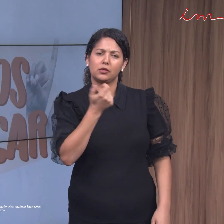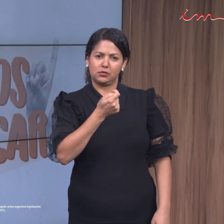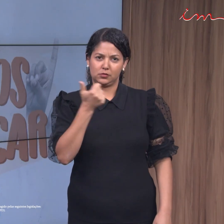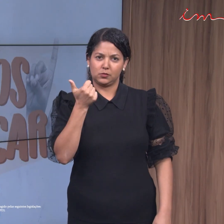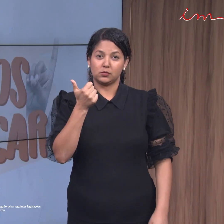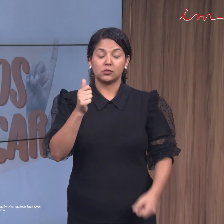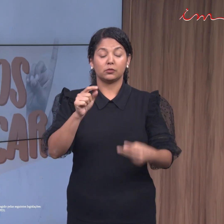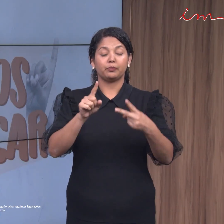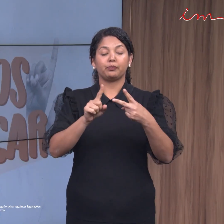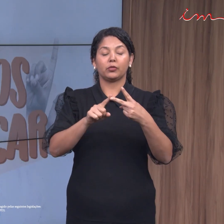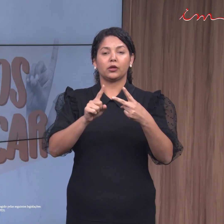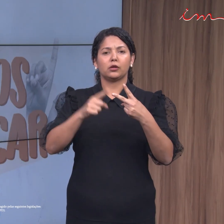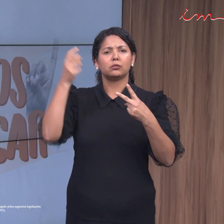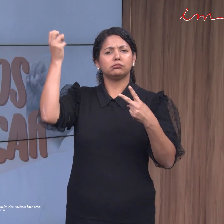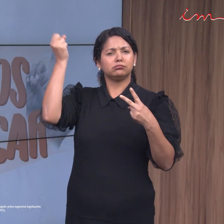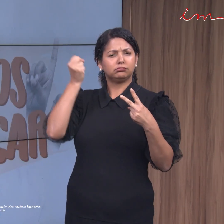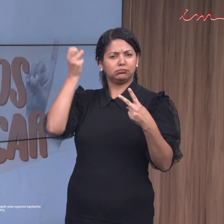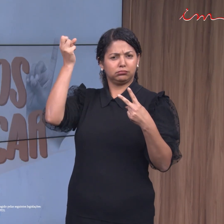Benefício.